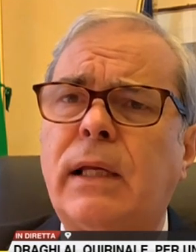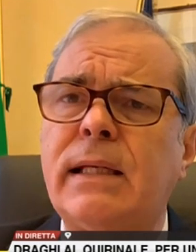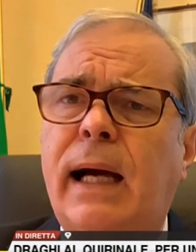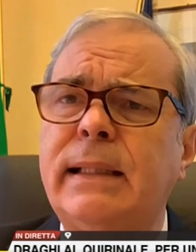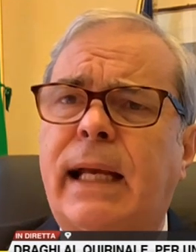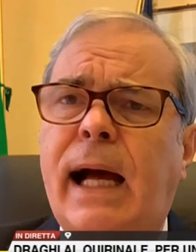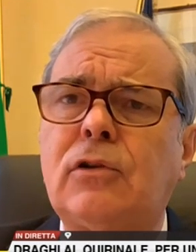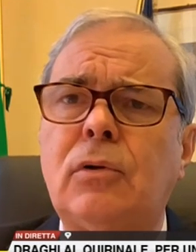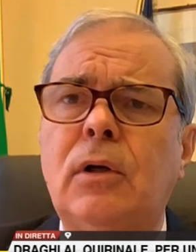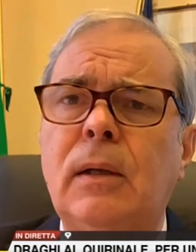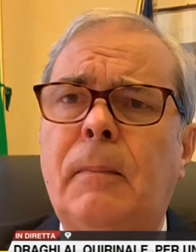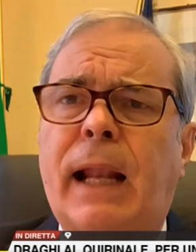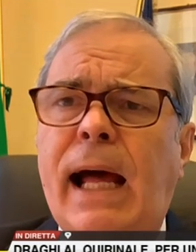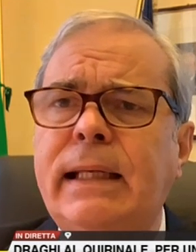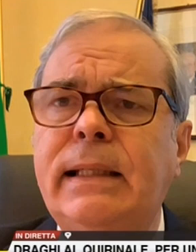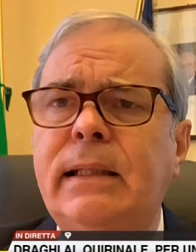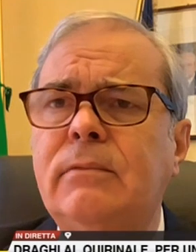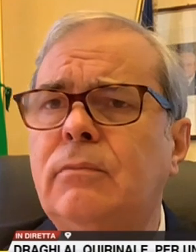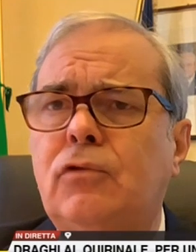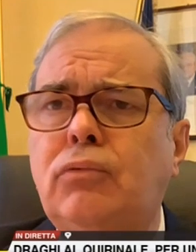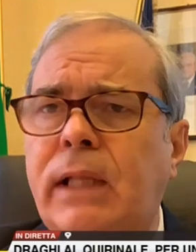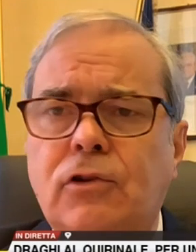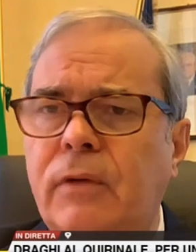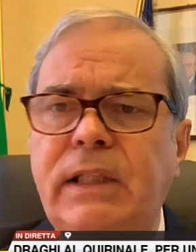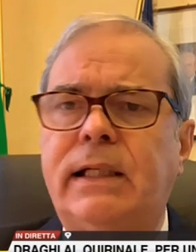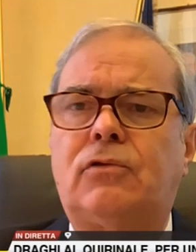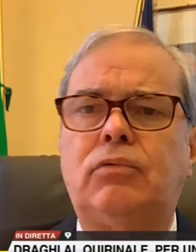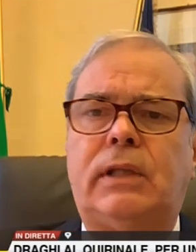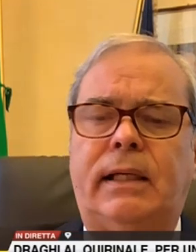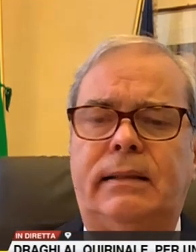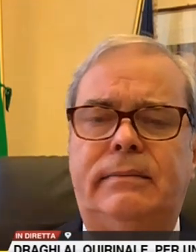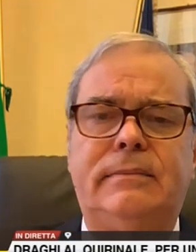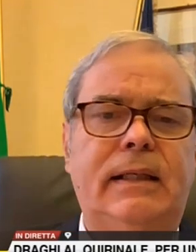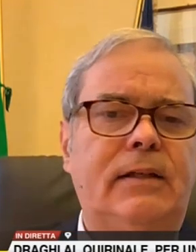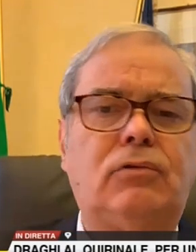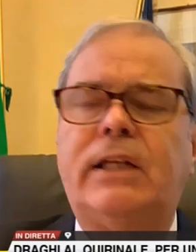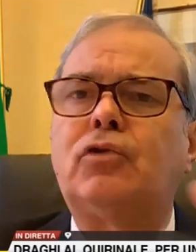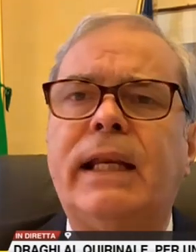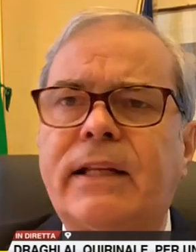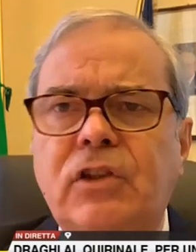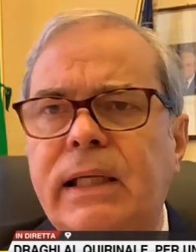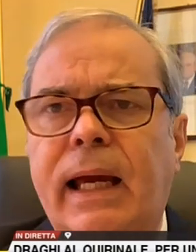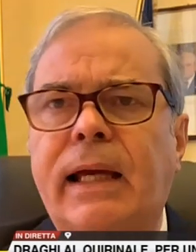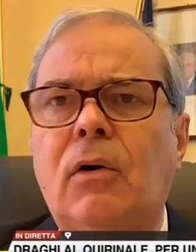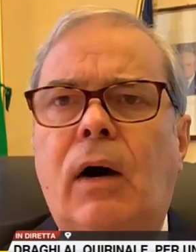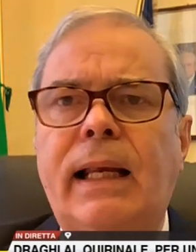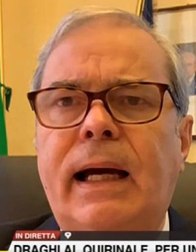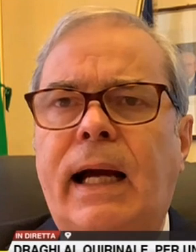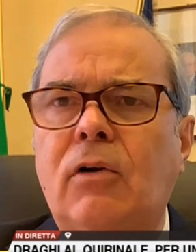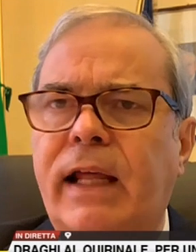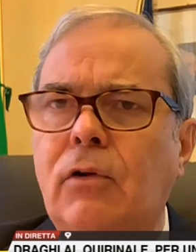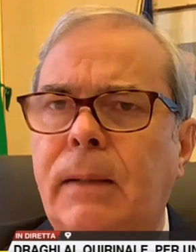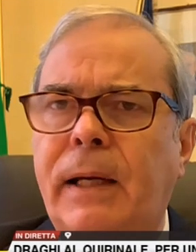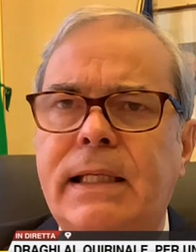uomo che ha dedicato per anni tutta la sua vita, tutte le sue energie, ecco,